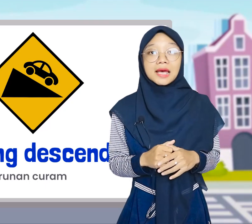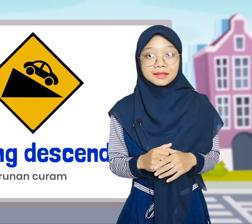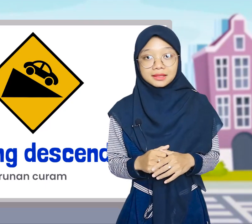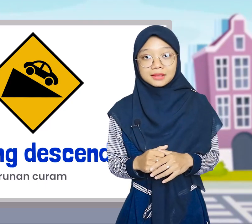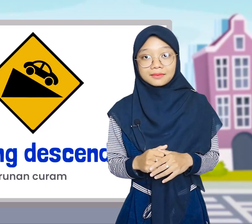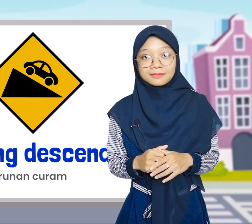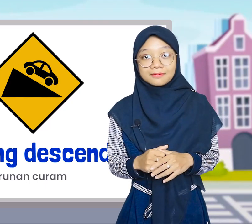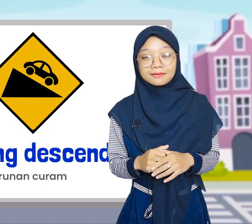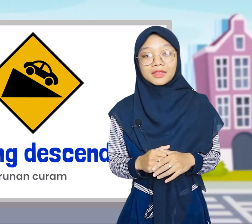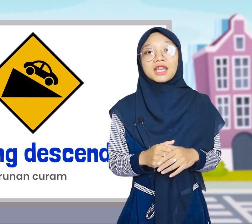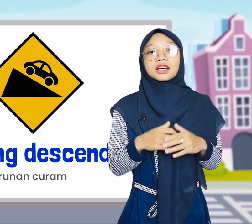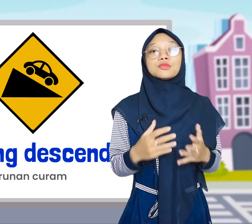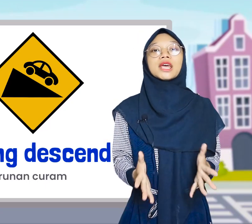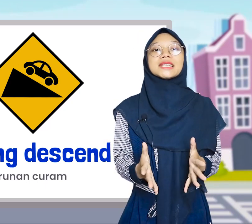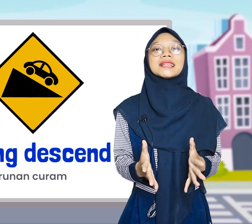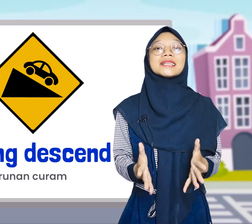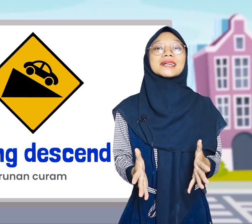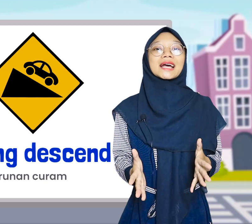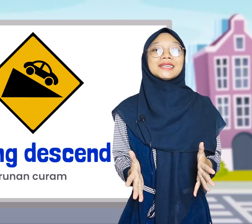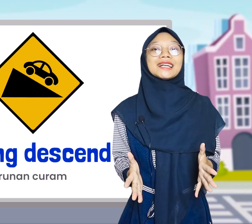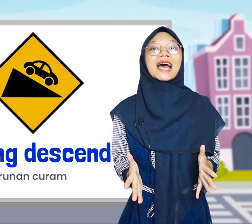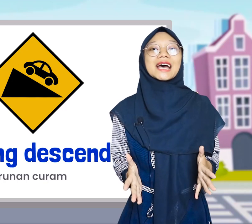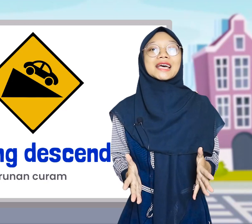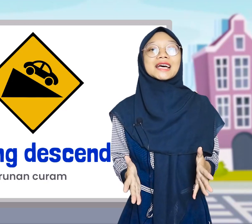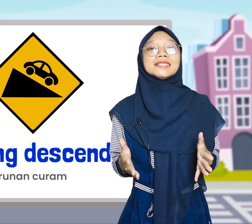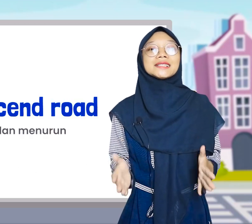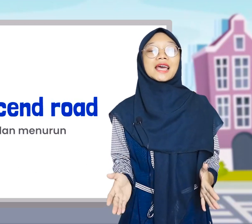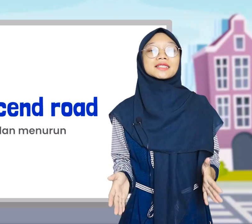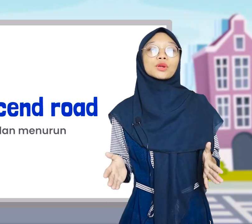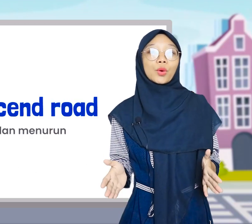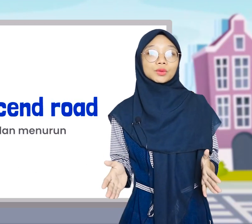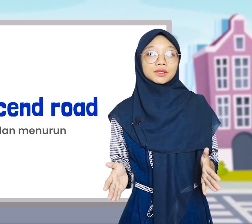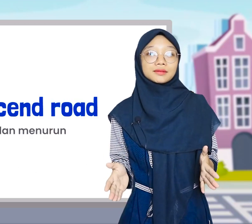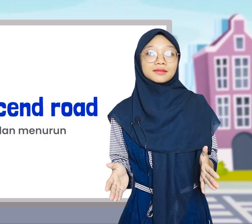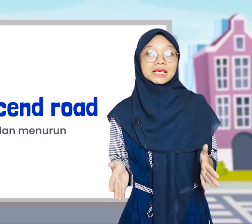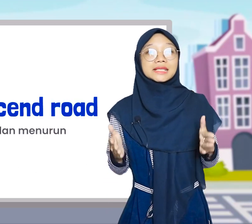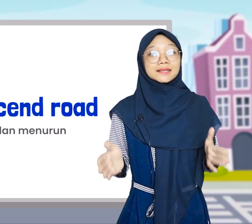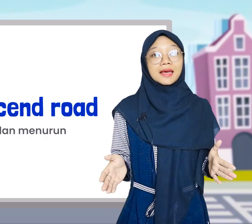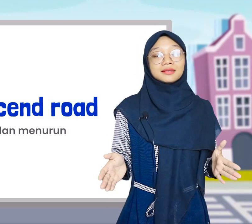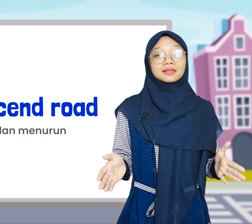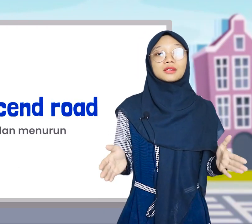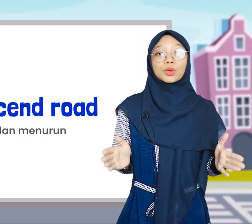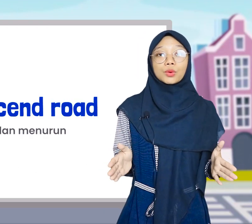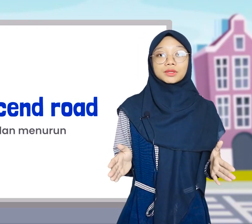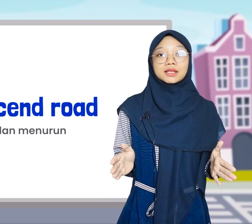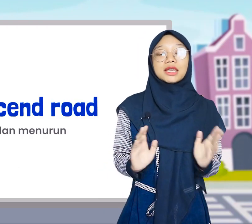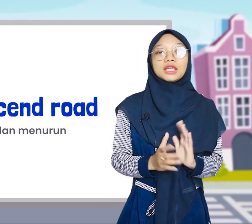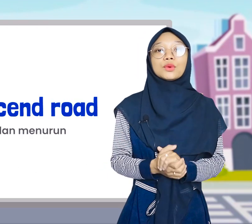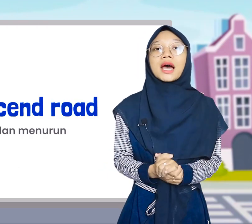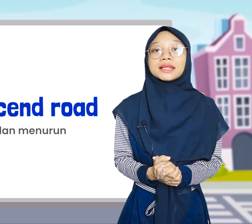descent. Kemudian yang terakhir ada descent road. Descent road. itu